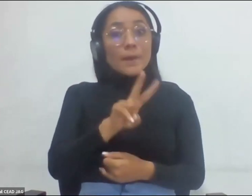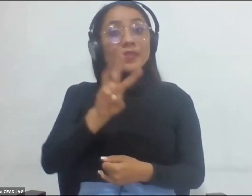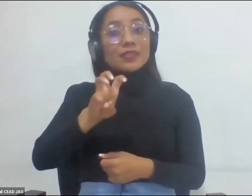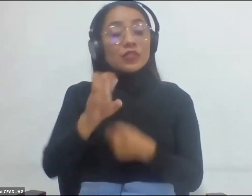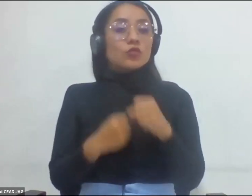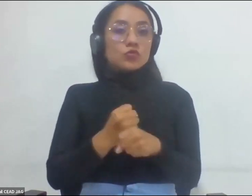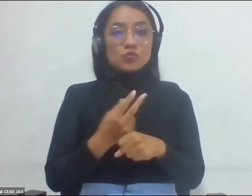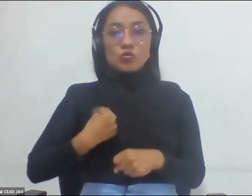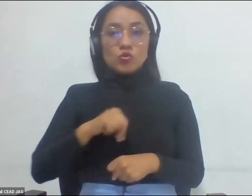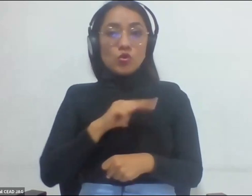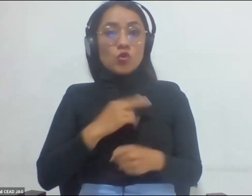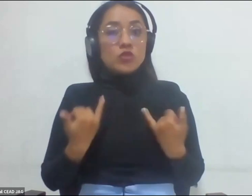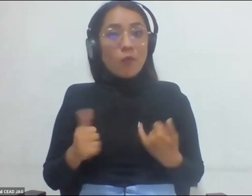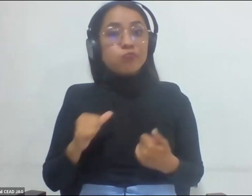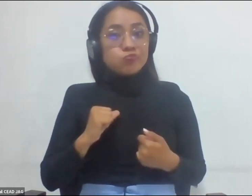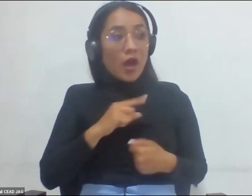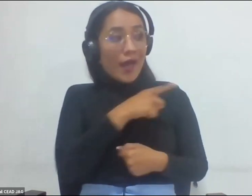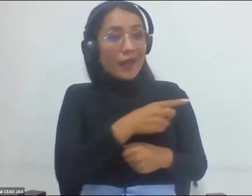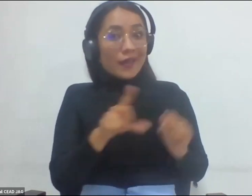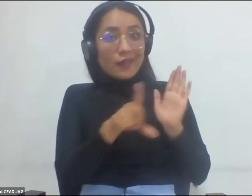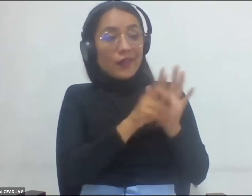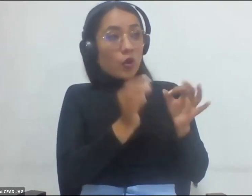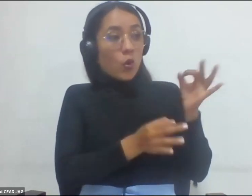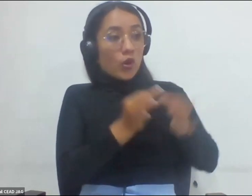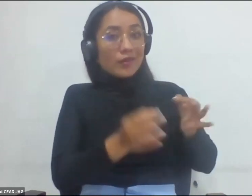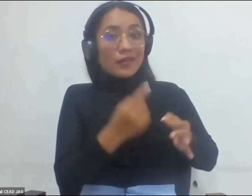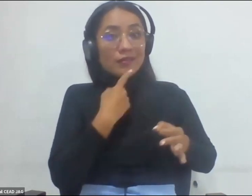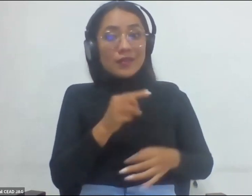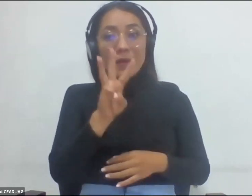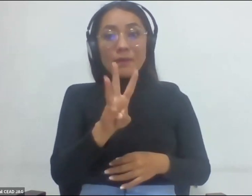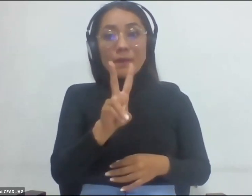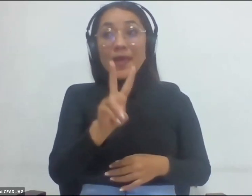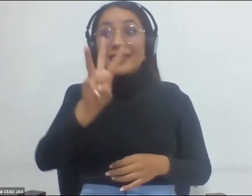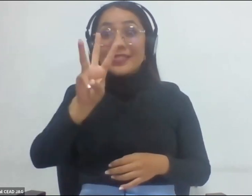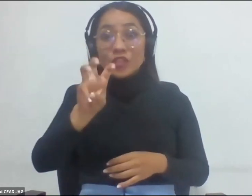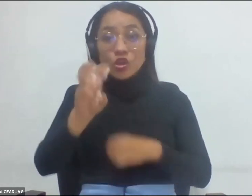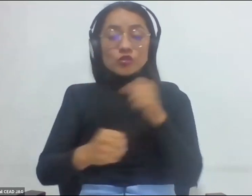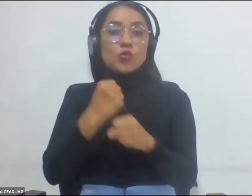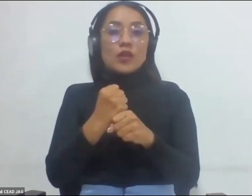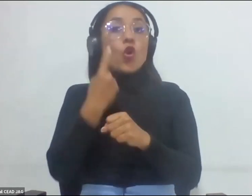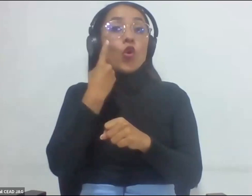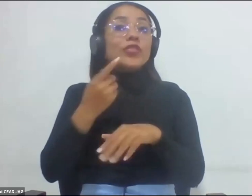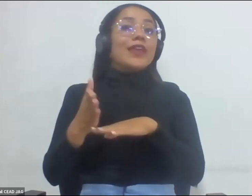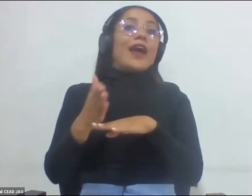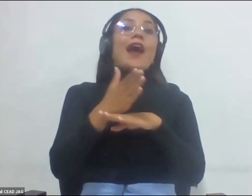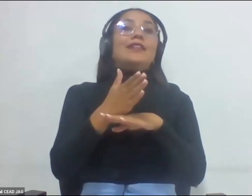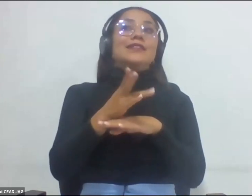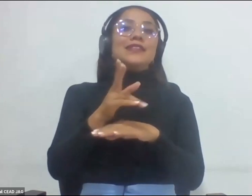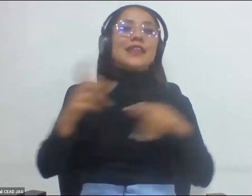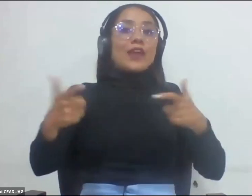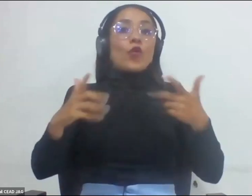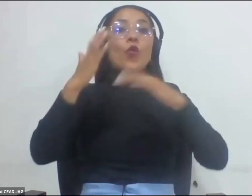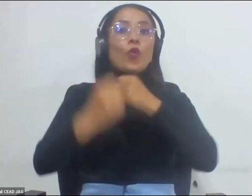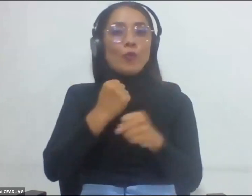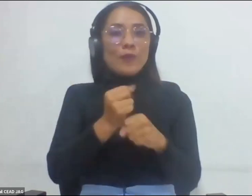decirlo así que uno tiene 28 años hasta un día antes de cumplir 29 años es decir que si pueden acceder